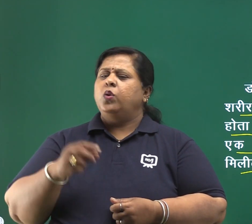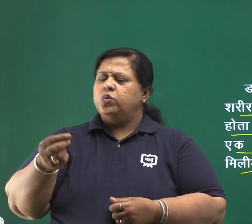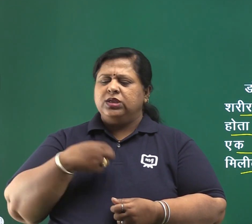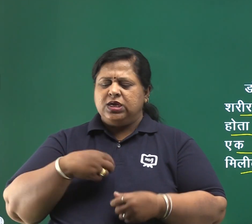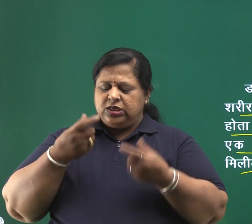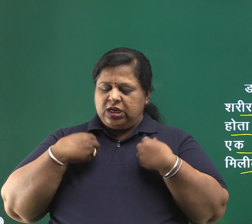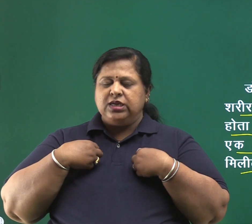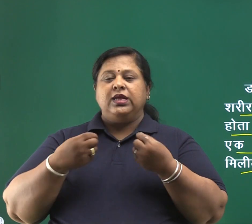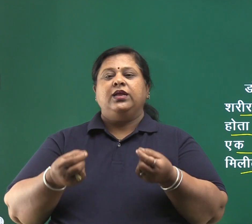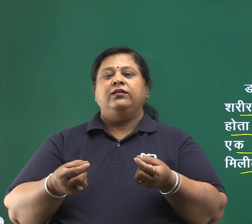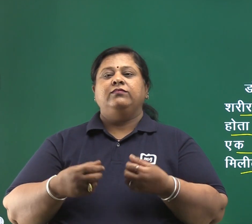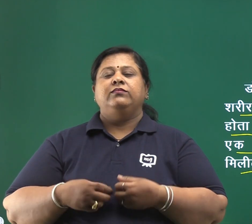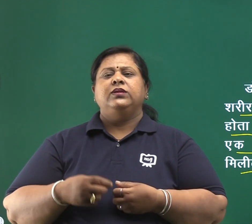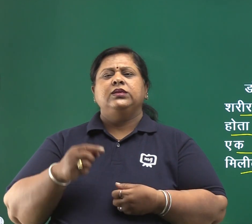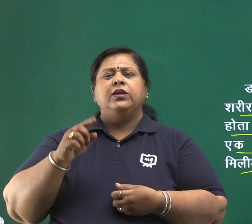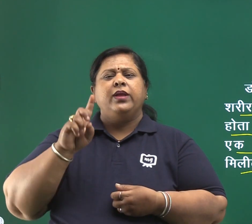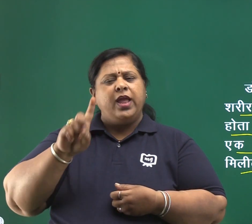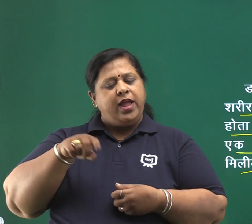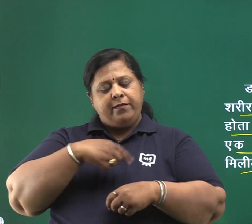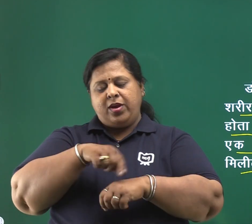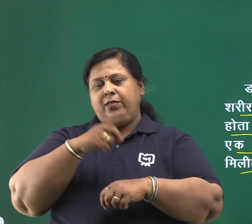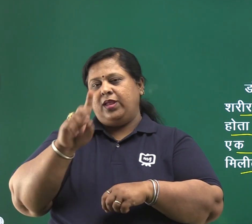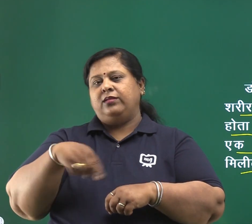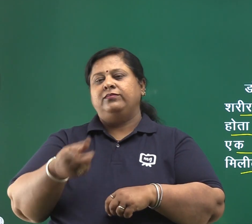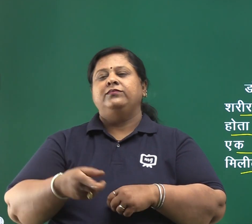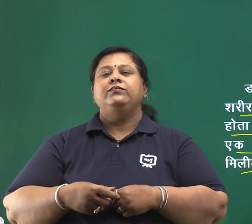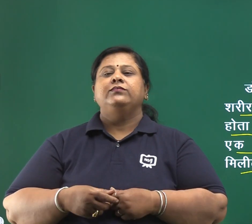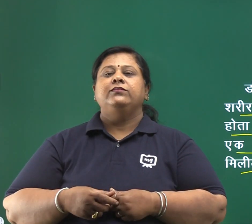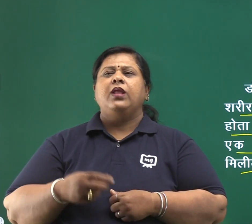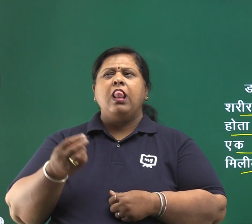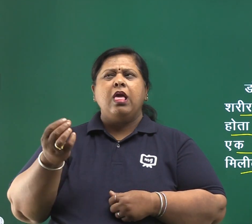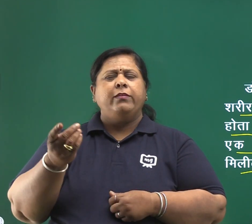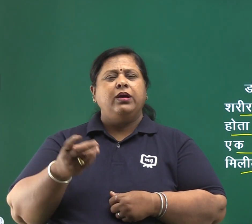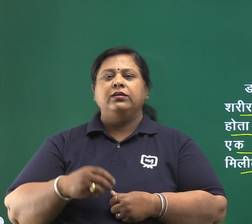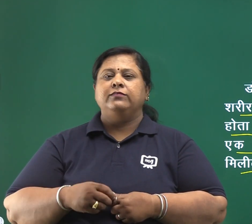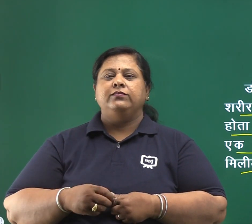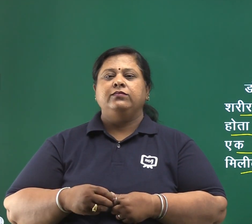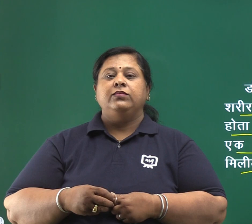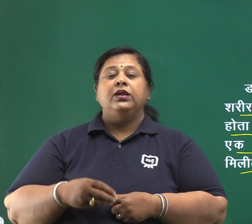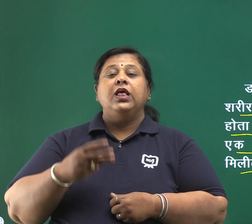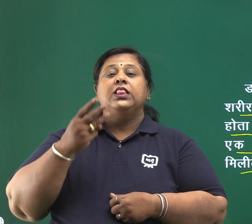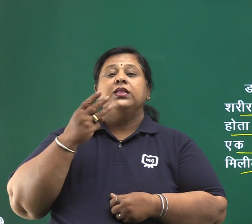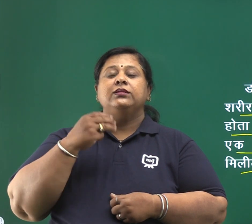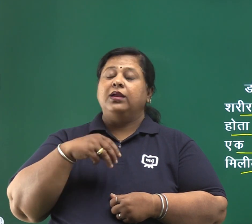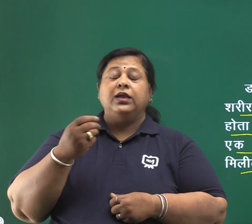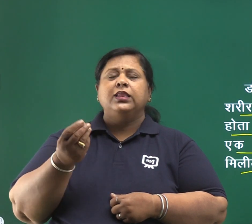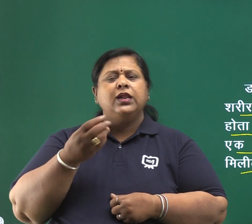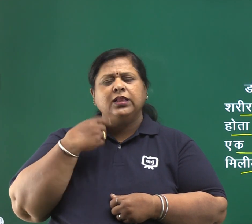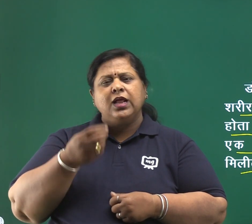उसके शरीर से एक बार में लगभग कितना रक्त निकालता